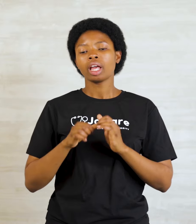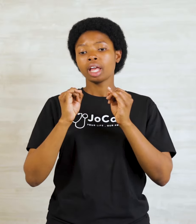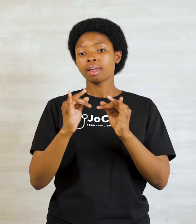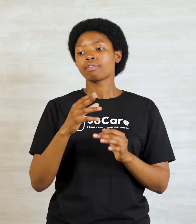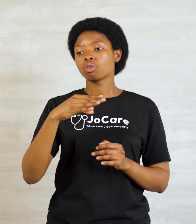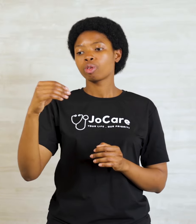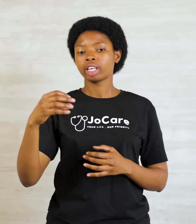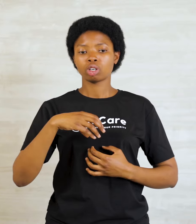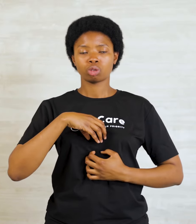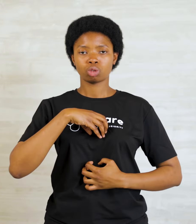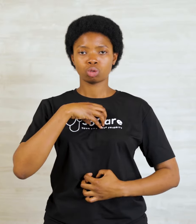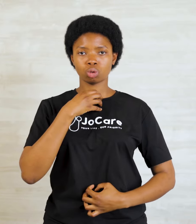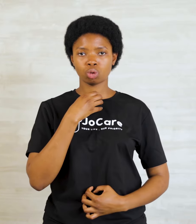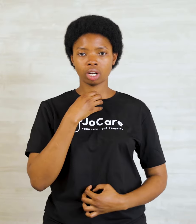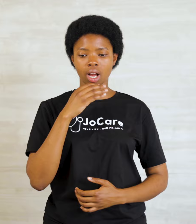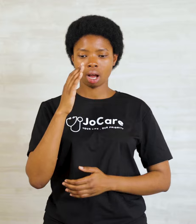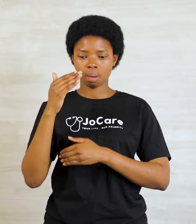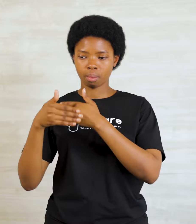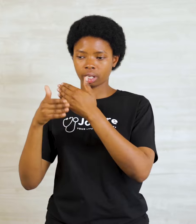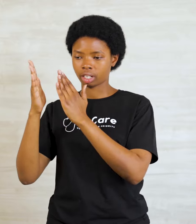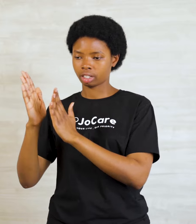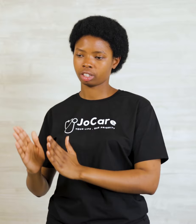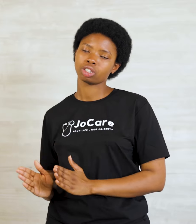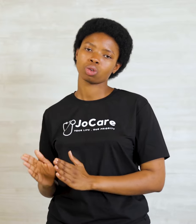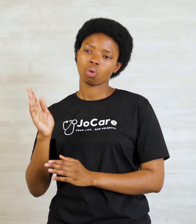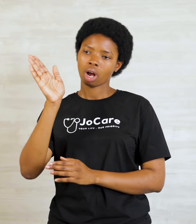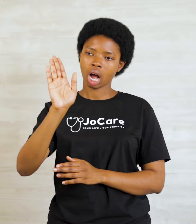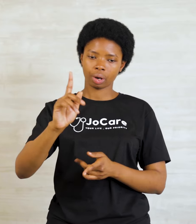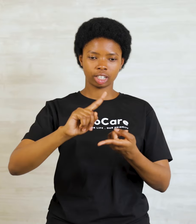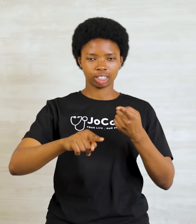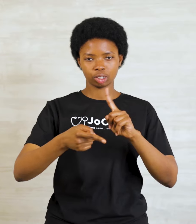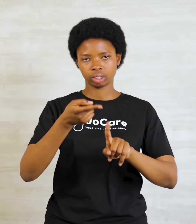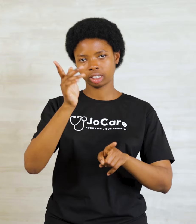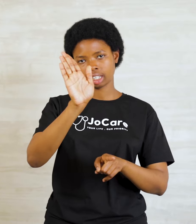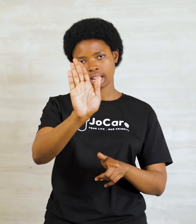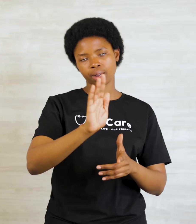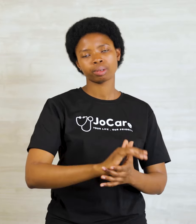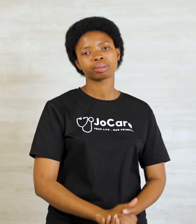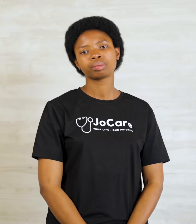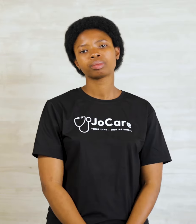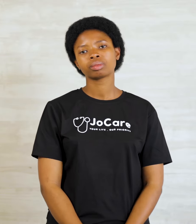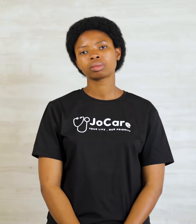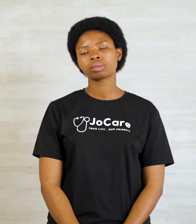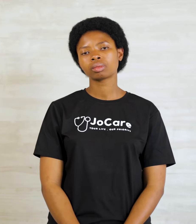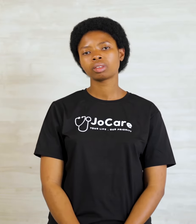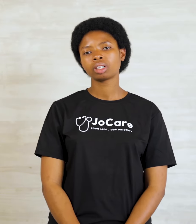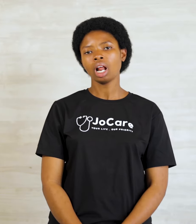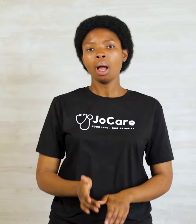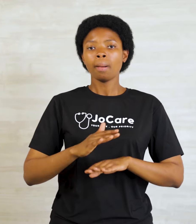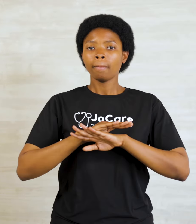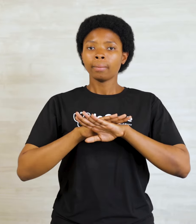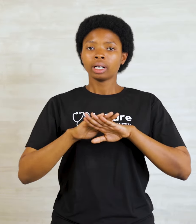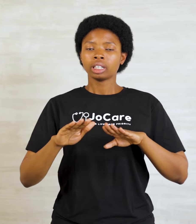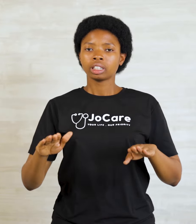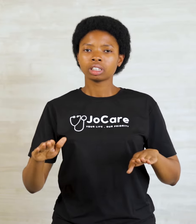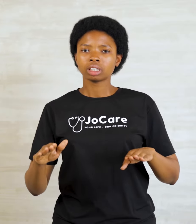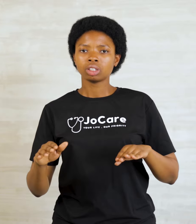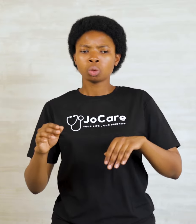cyangwa se wajya gusura mugenzi wawe w'inshuti yawe warangiza